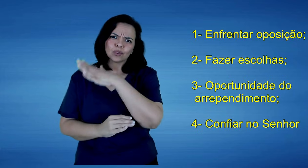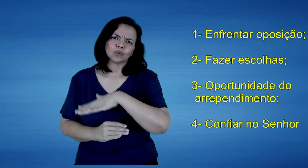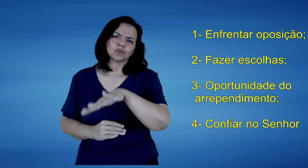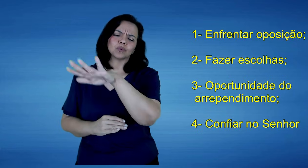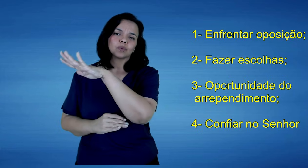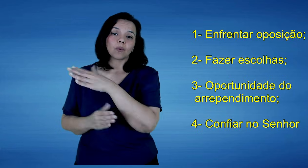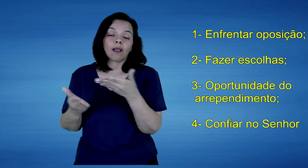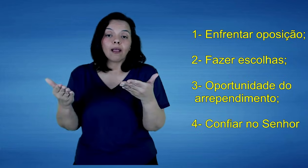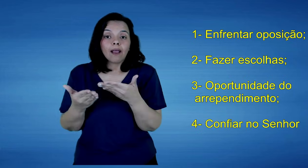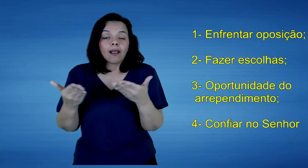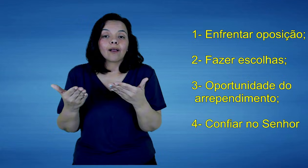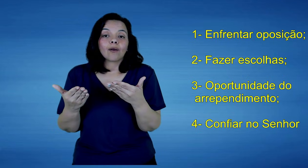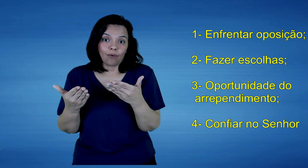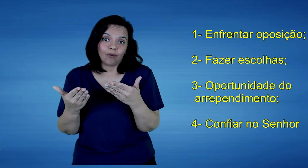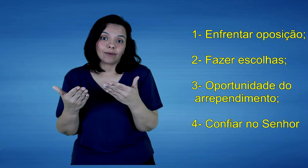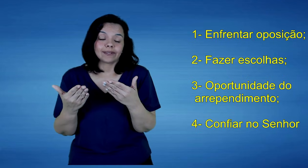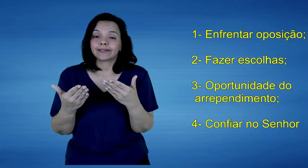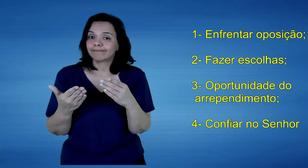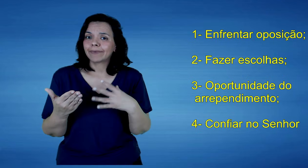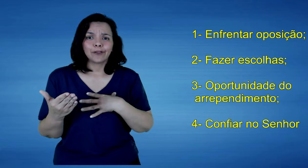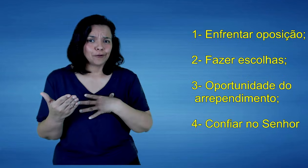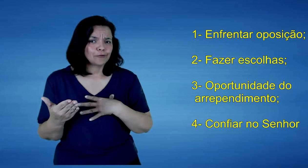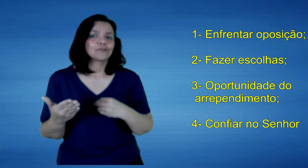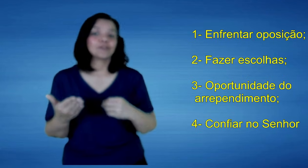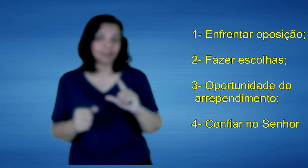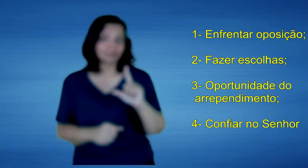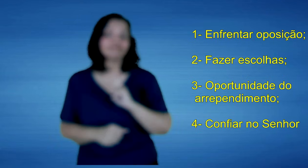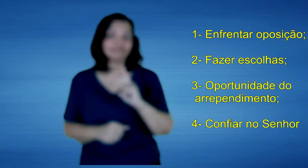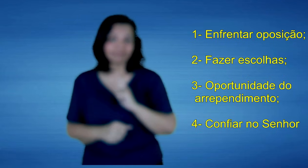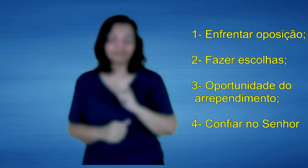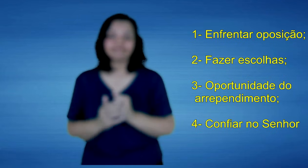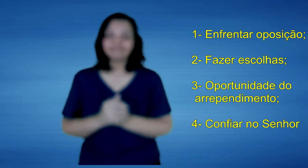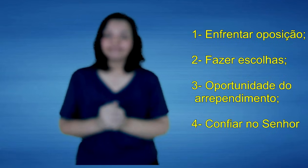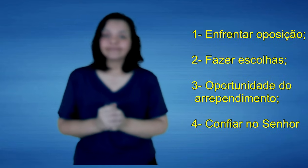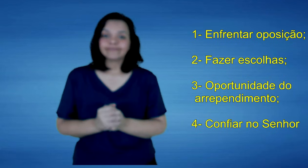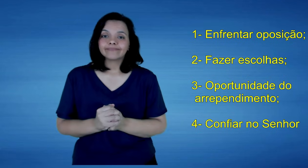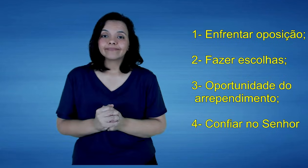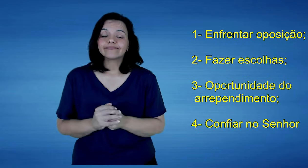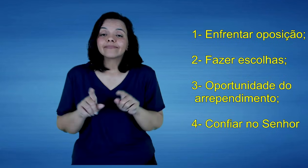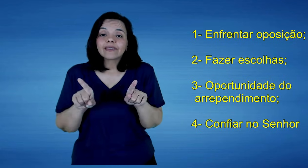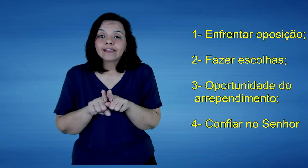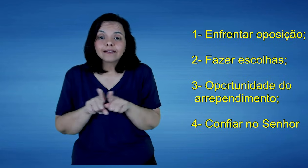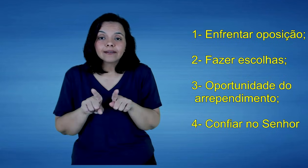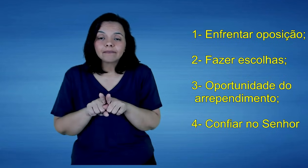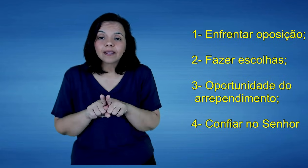Mas pense, Adão e Eva agora, fora do jardim, agora eles podem ter filhos.